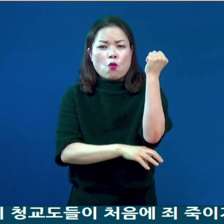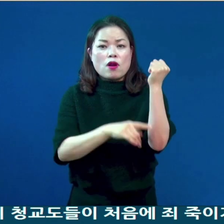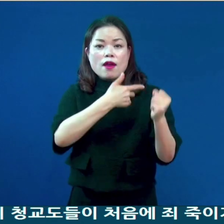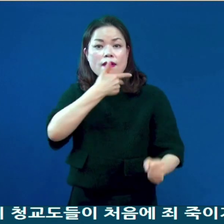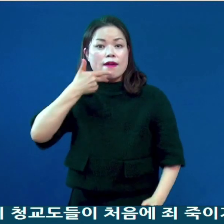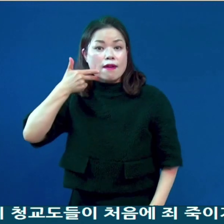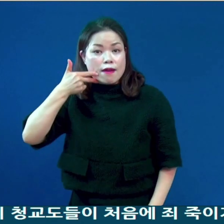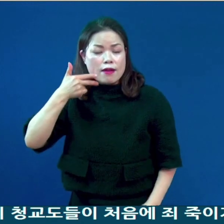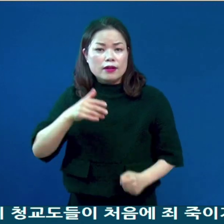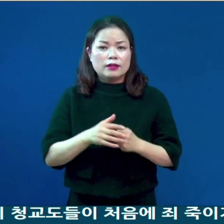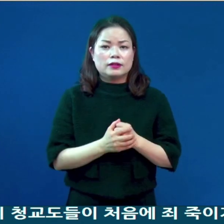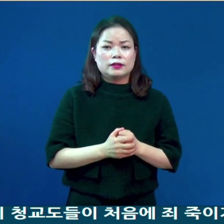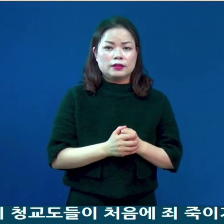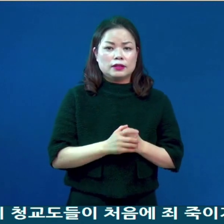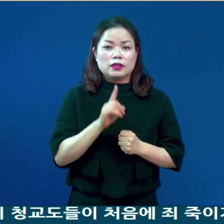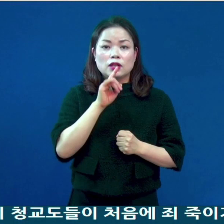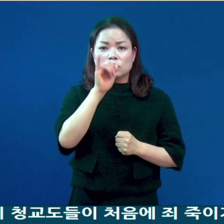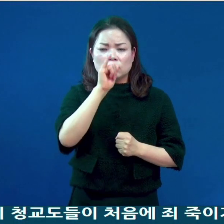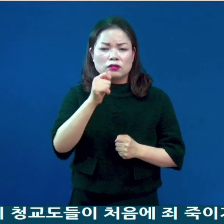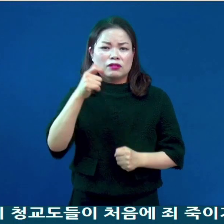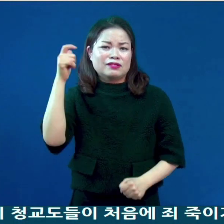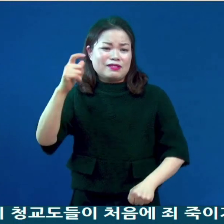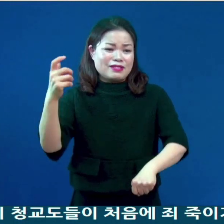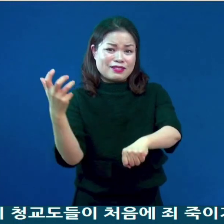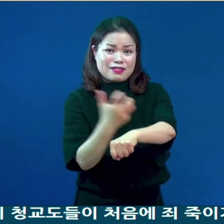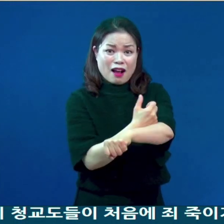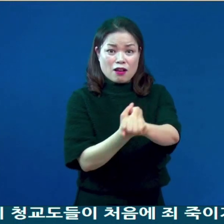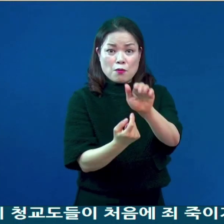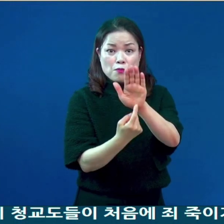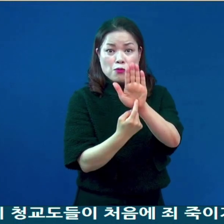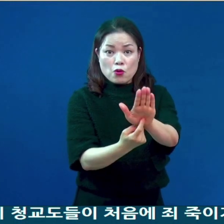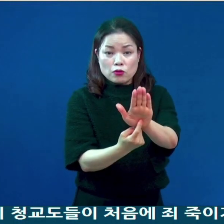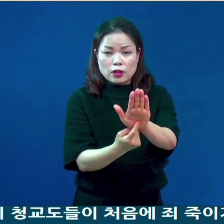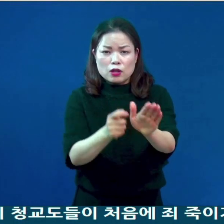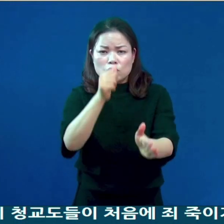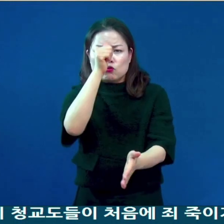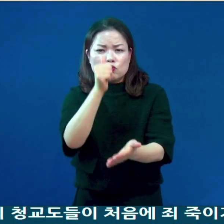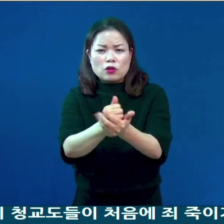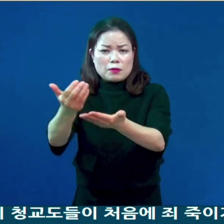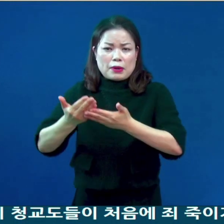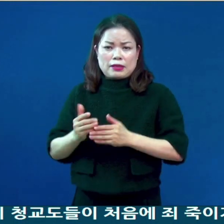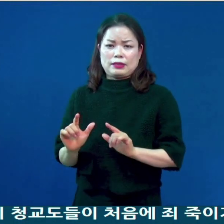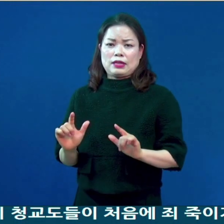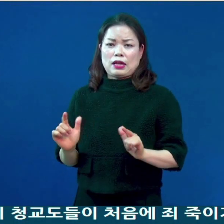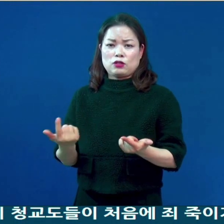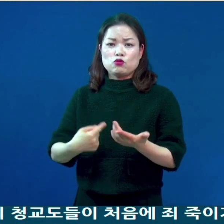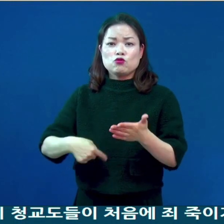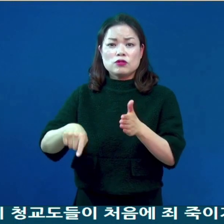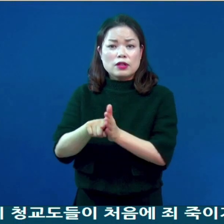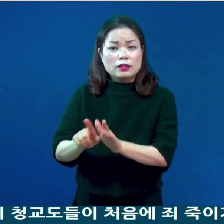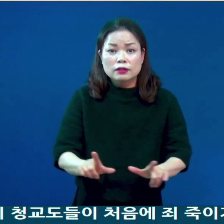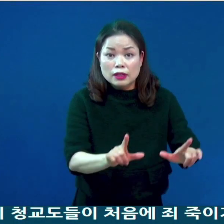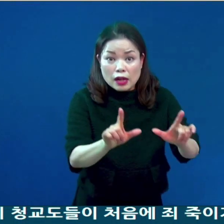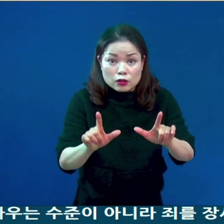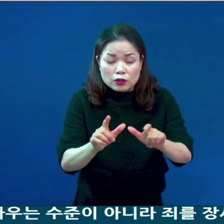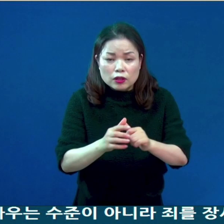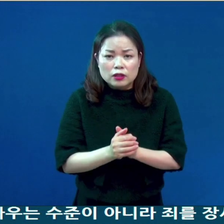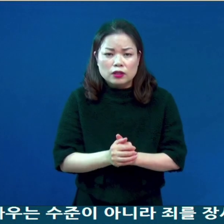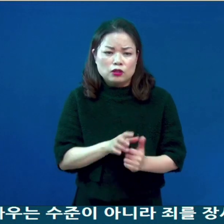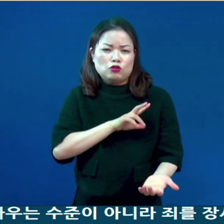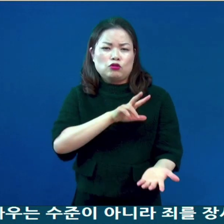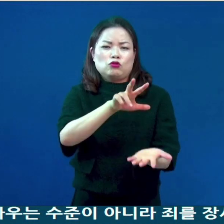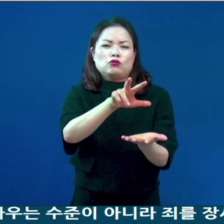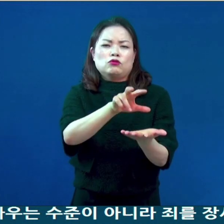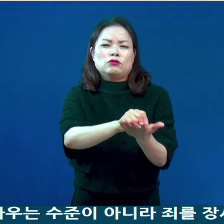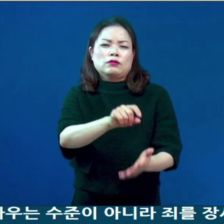영어는 mortification이란 말인데 훨씬 강한 용어입니다. 그래서 죄를 용납하지 않으려는 삶을 살았습니다. 이 주제를